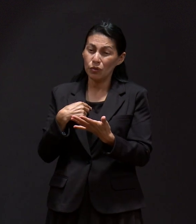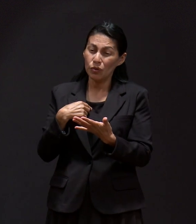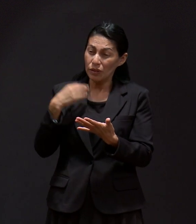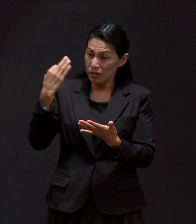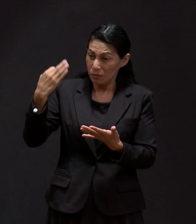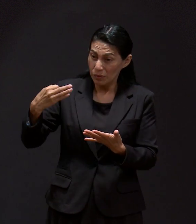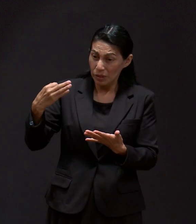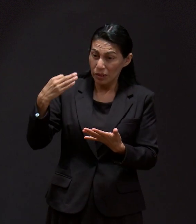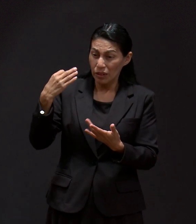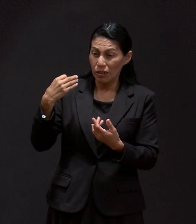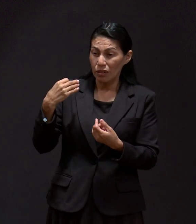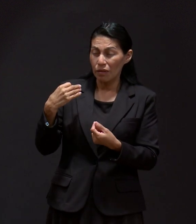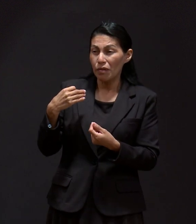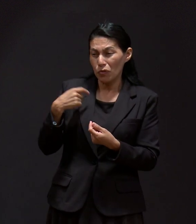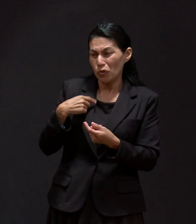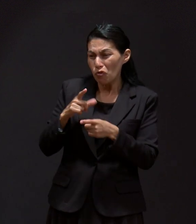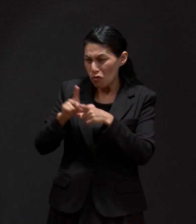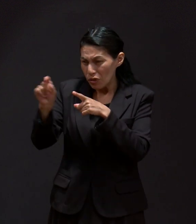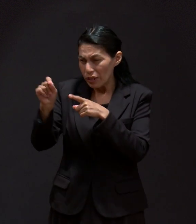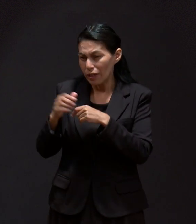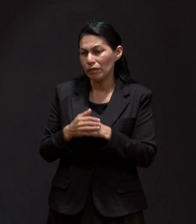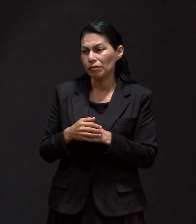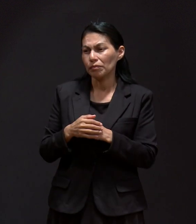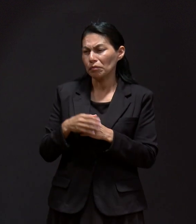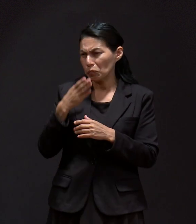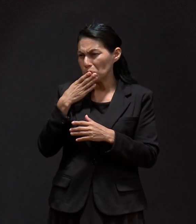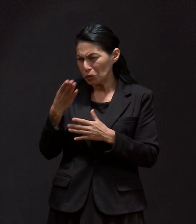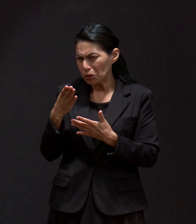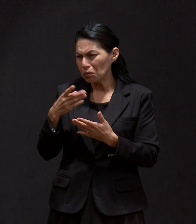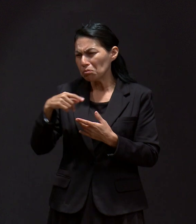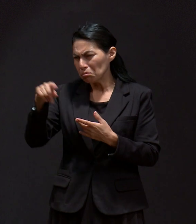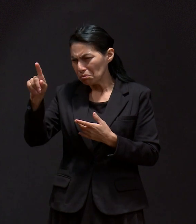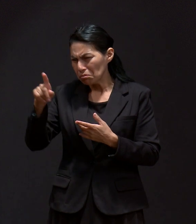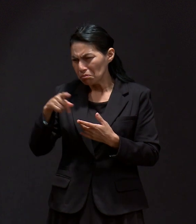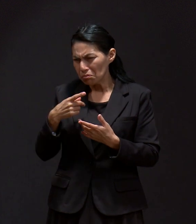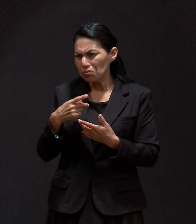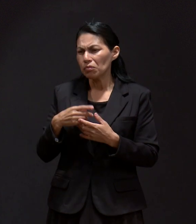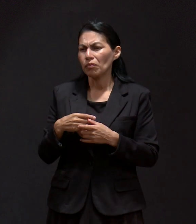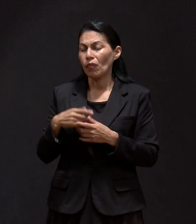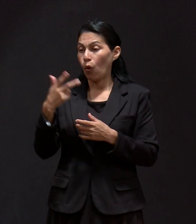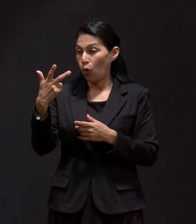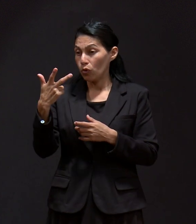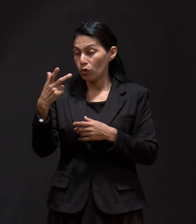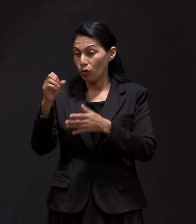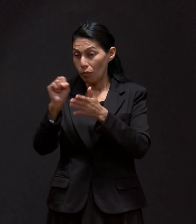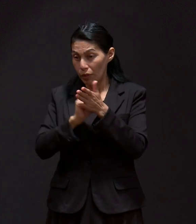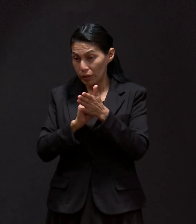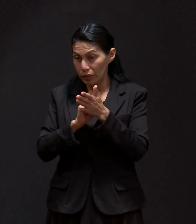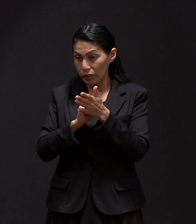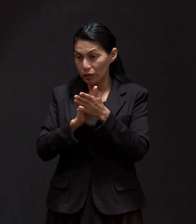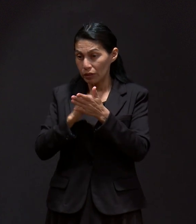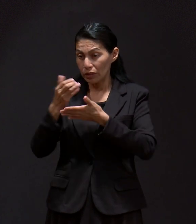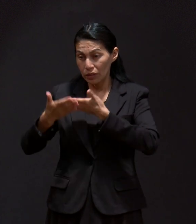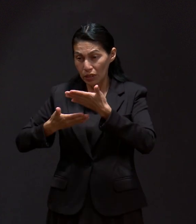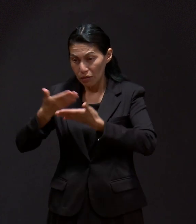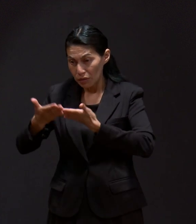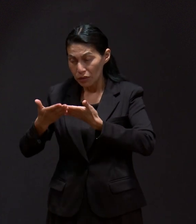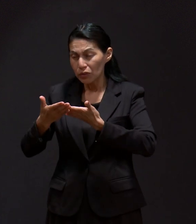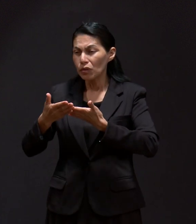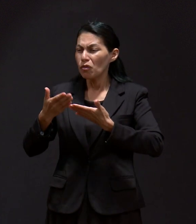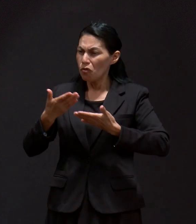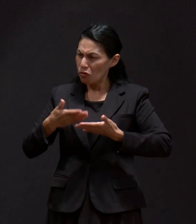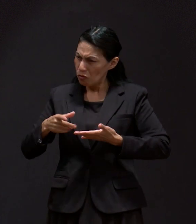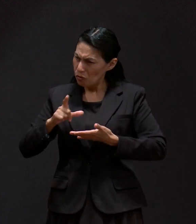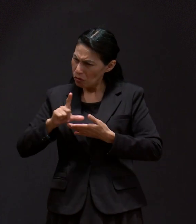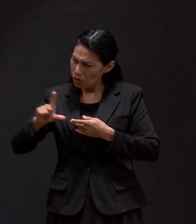aceptara que yo fuera y que regresara sin ninguna novedad verdad que pudiera ir mis ocho meses de servicio